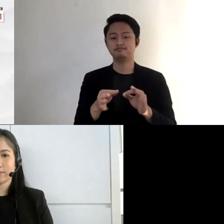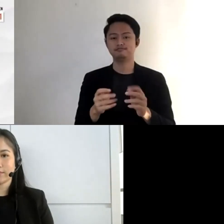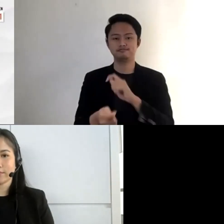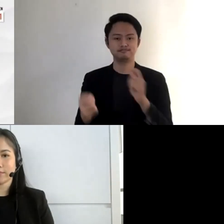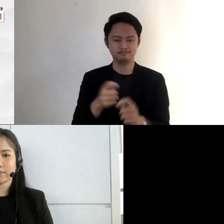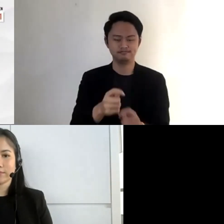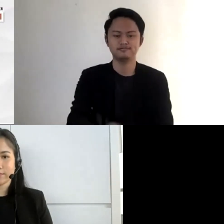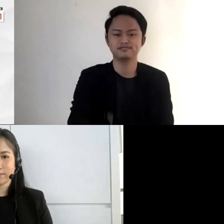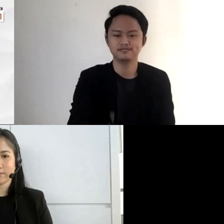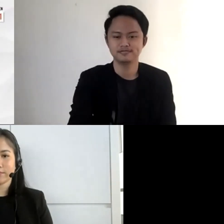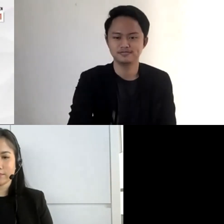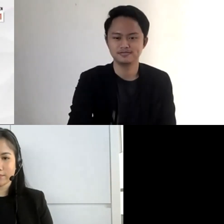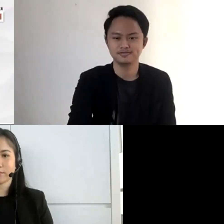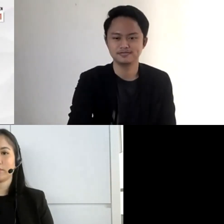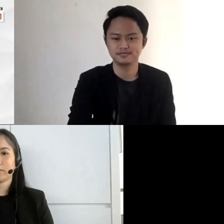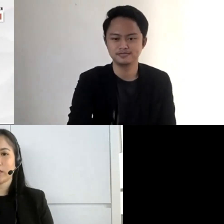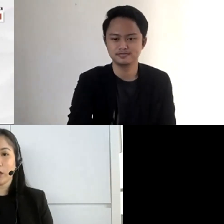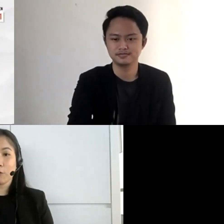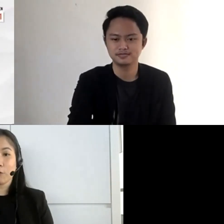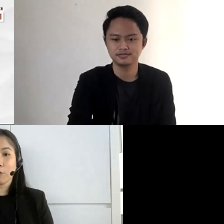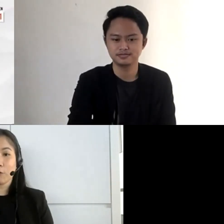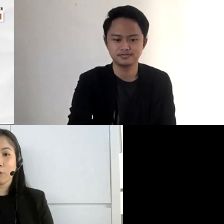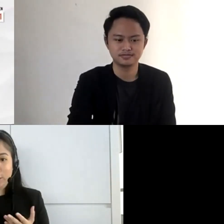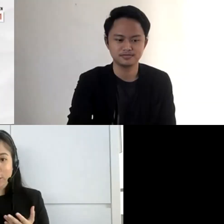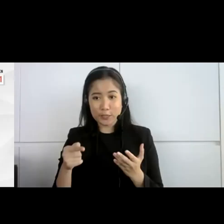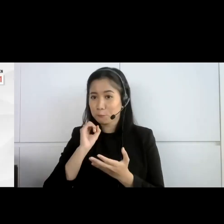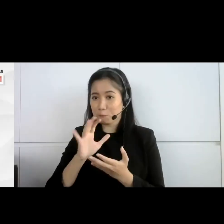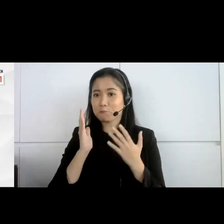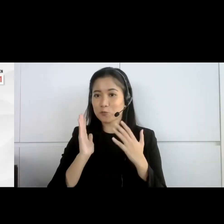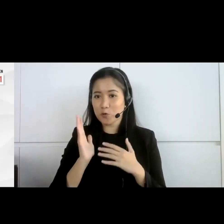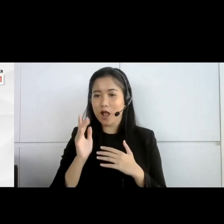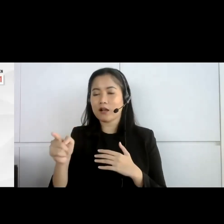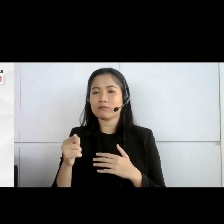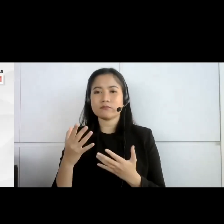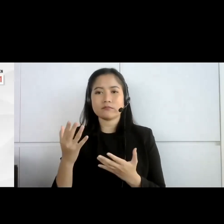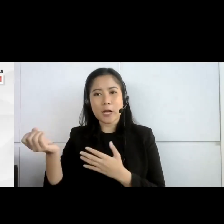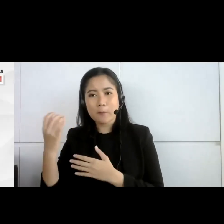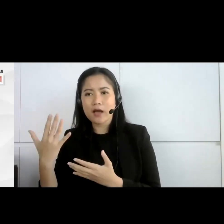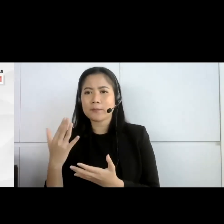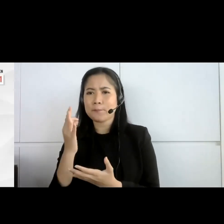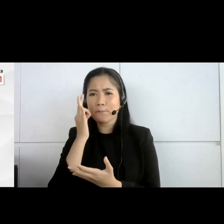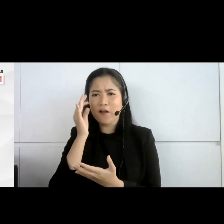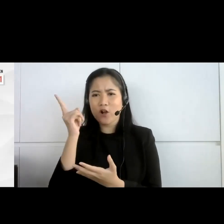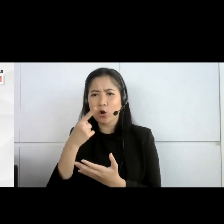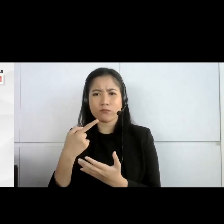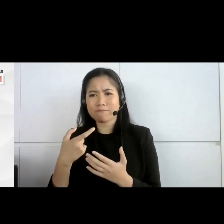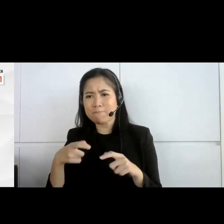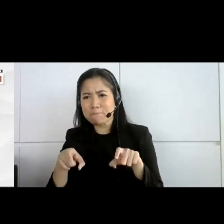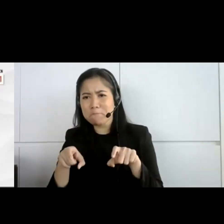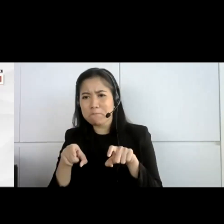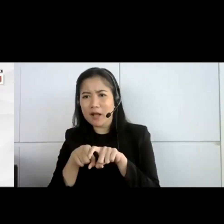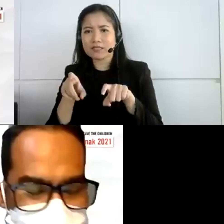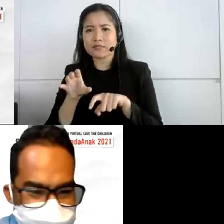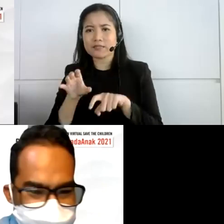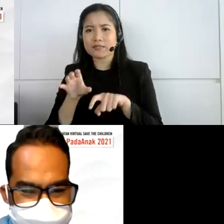Mas Bayu yang bisa saya sampaikan tanggapannya. Mohon maaf apabila ada hal-hal yang kurang pas. Dan sekali lagi